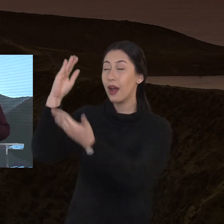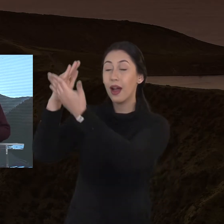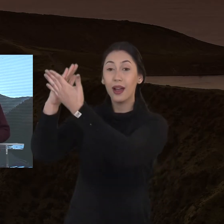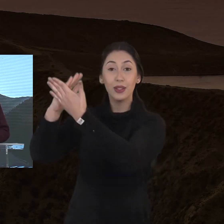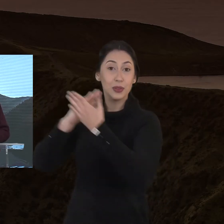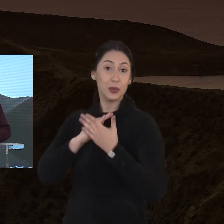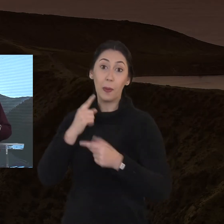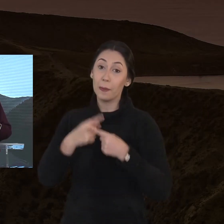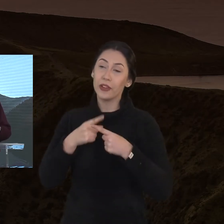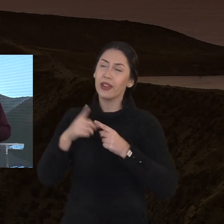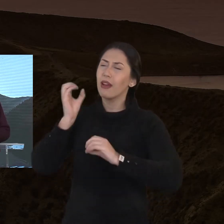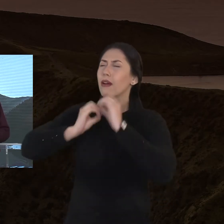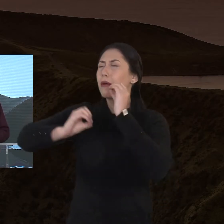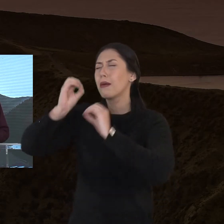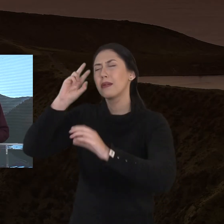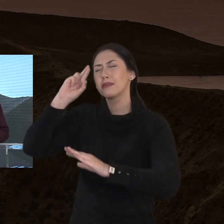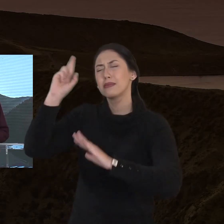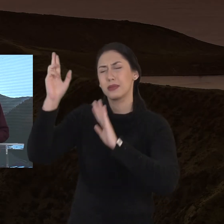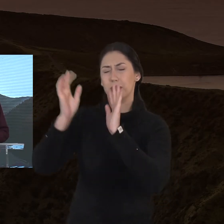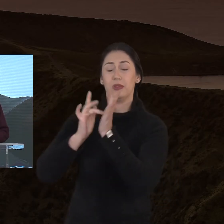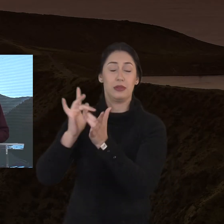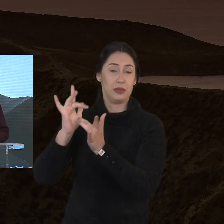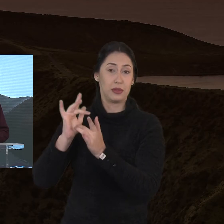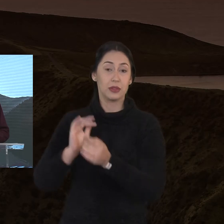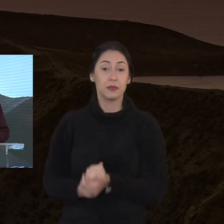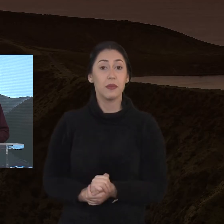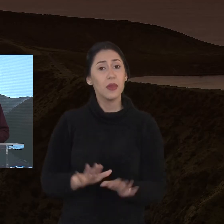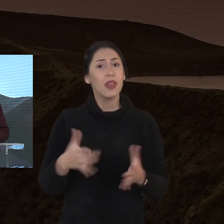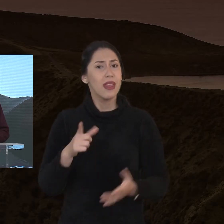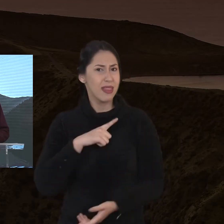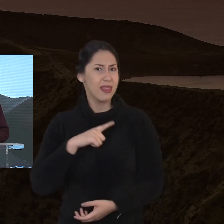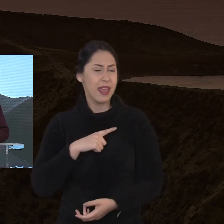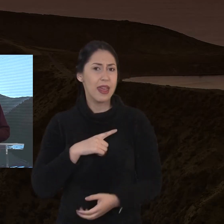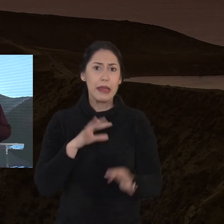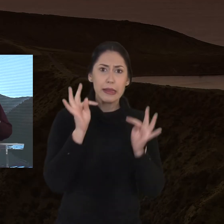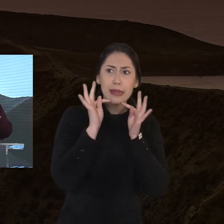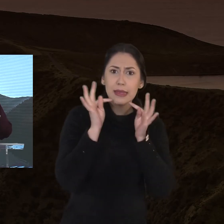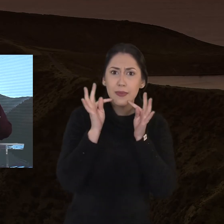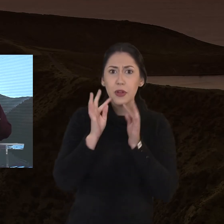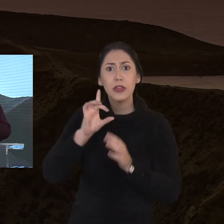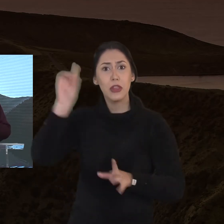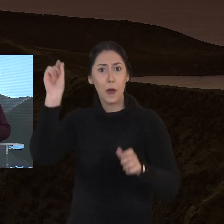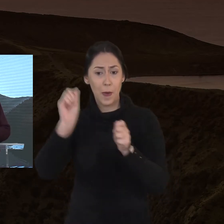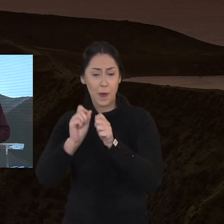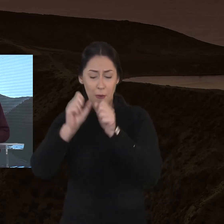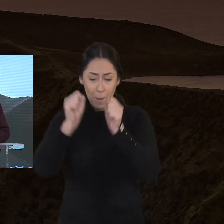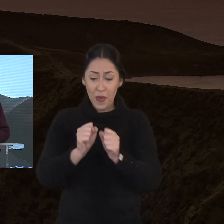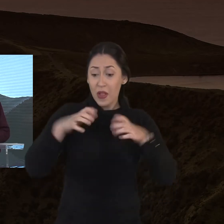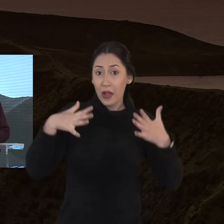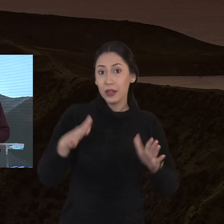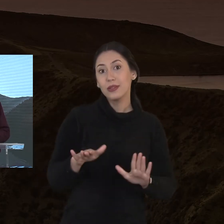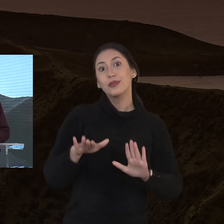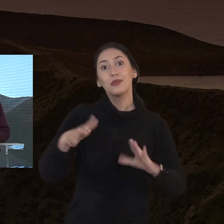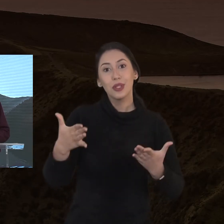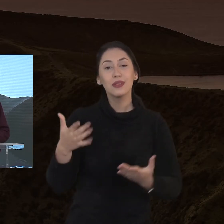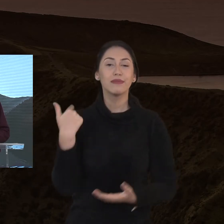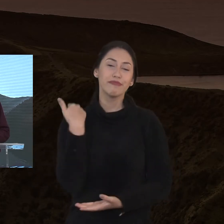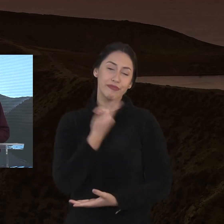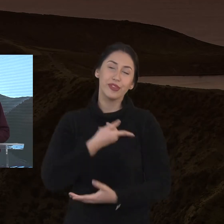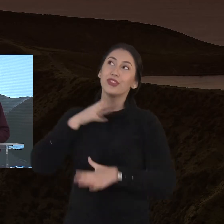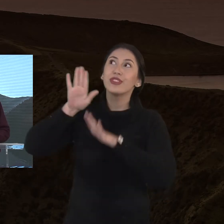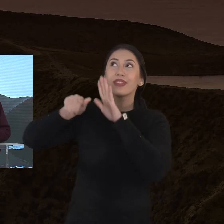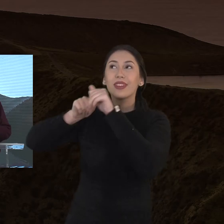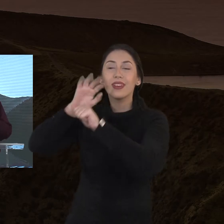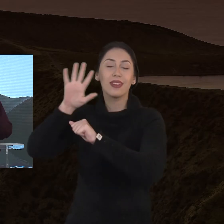respiração dela e ela foi salva então tem muitos testemunhos de milagres que acontece quando invocamos o nome do senhor né